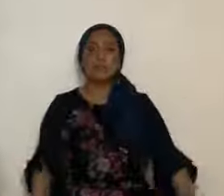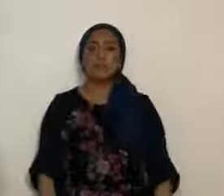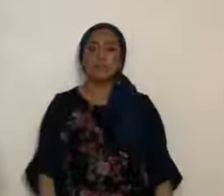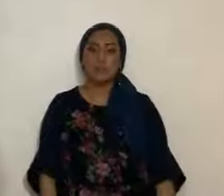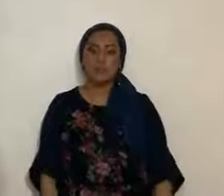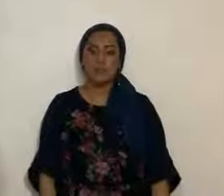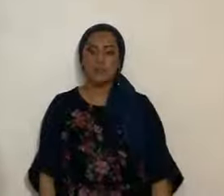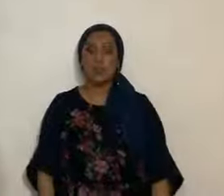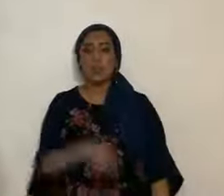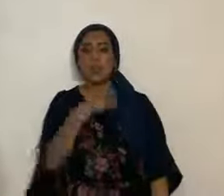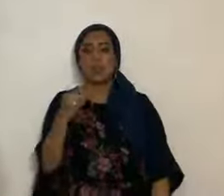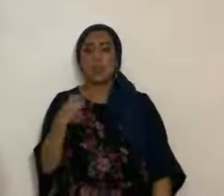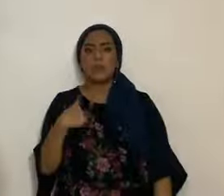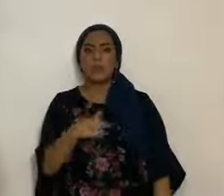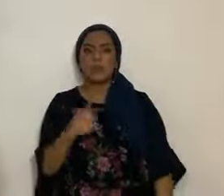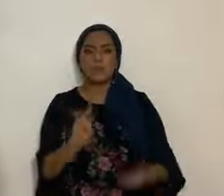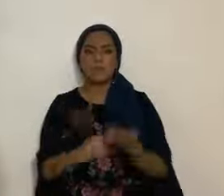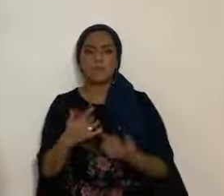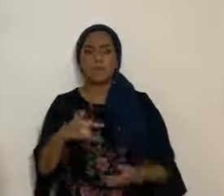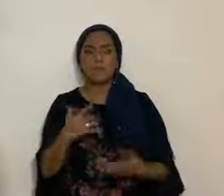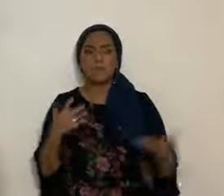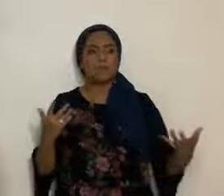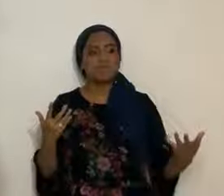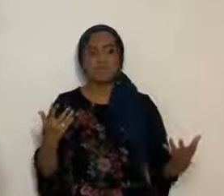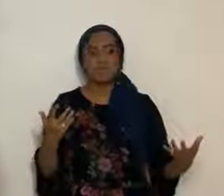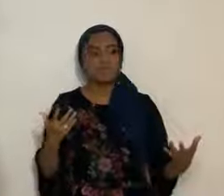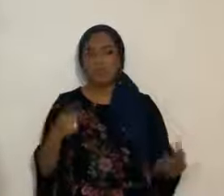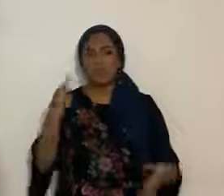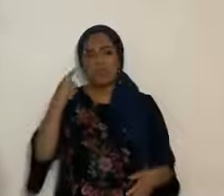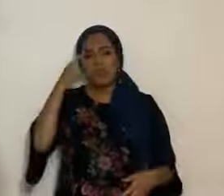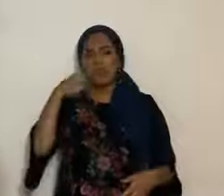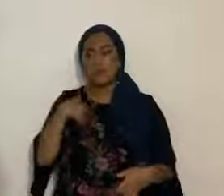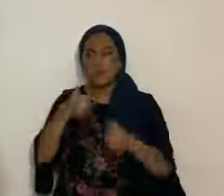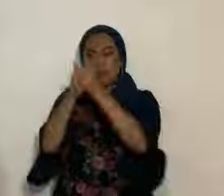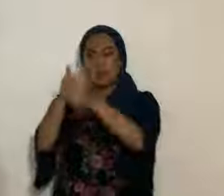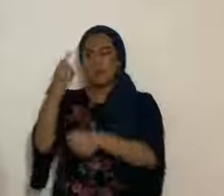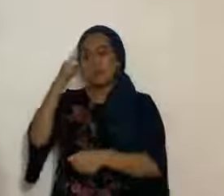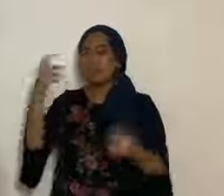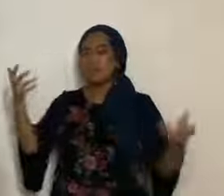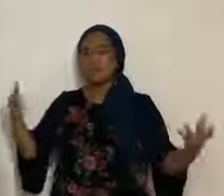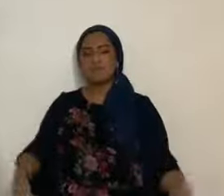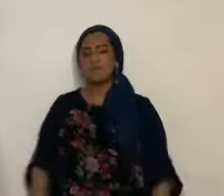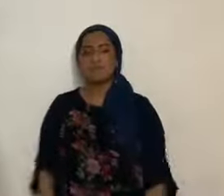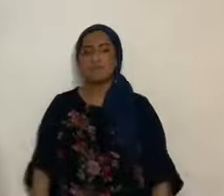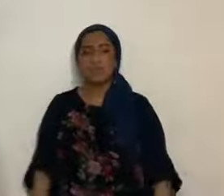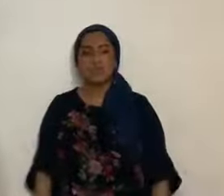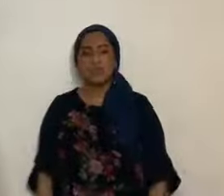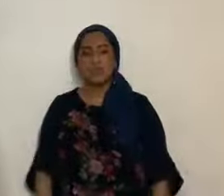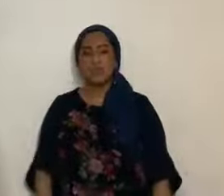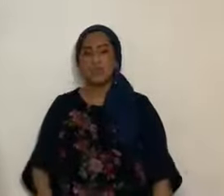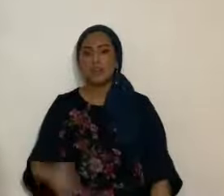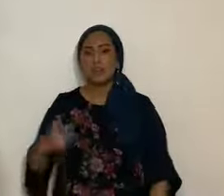y llegamos a sentir que no tiene caso continuar. Al ver que se entregan discos,